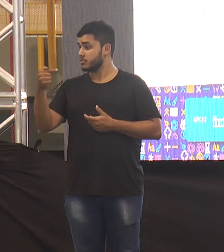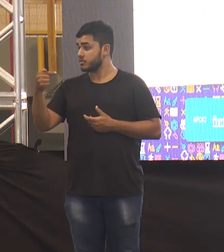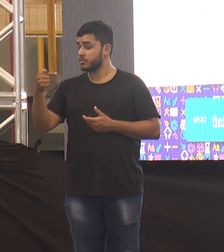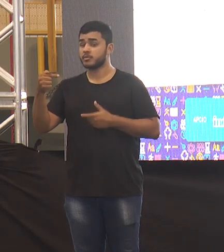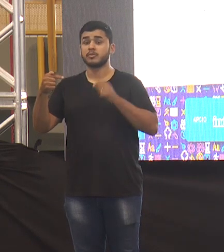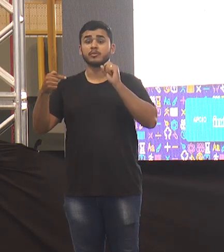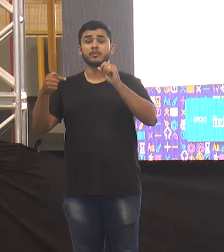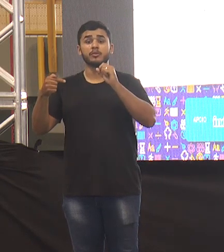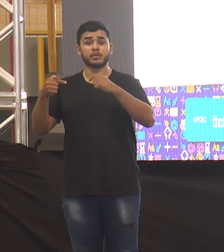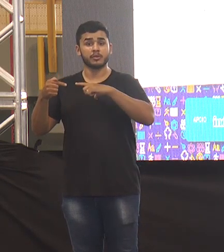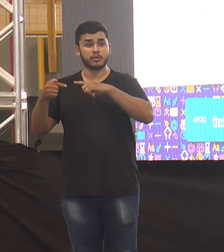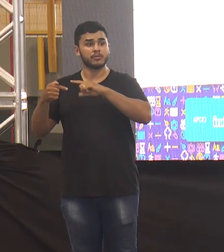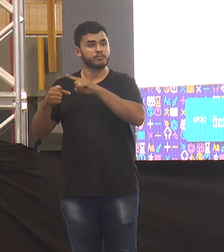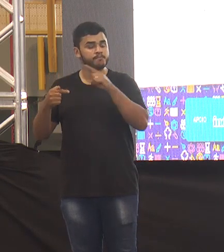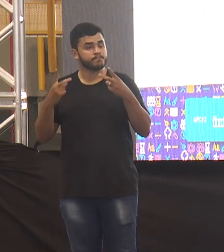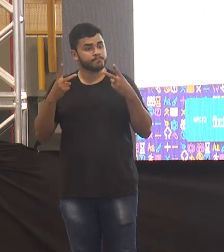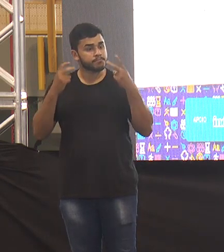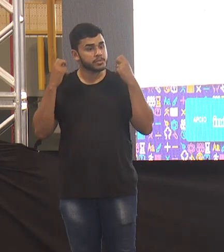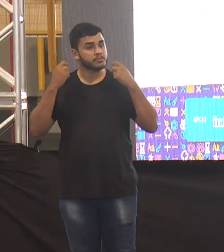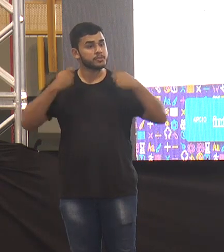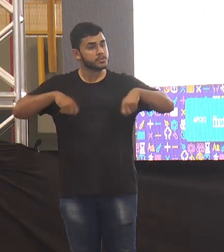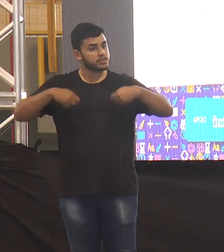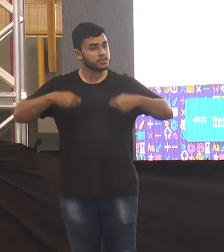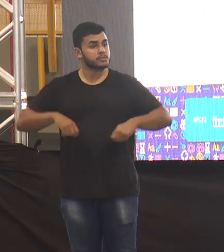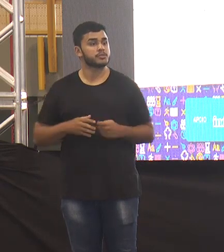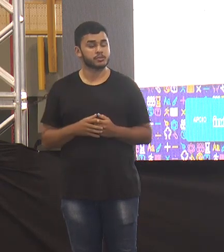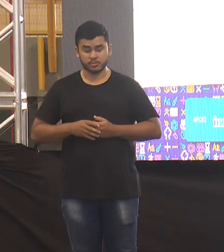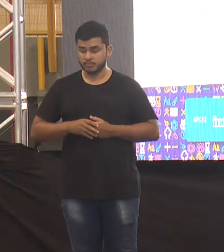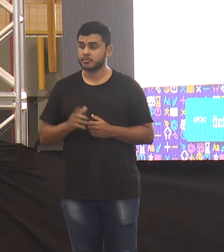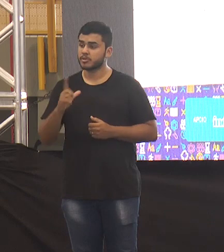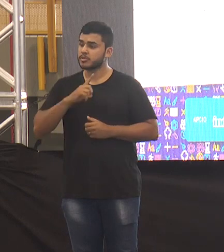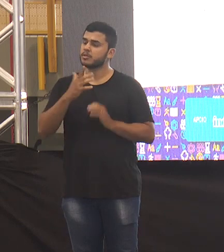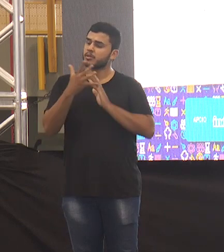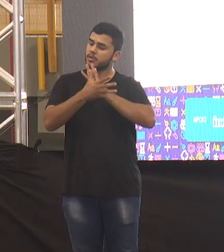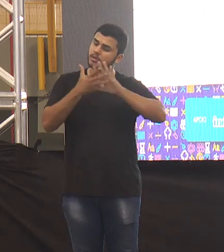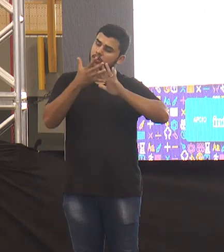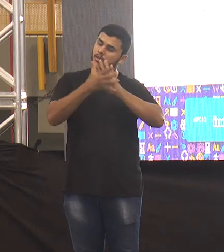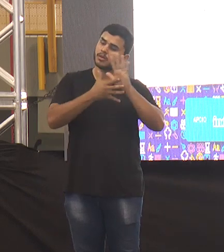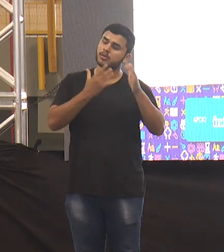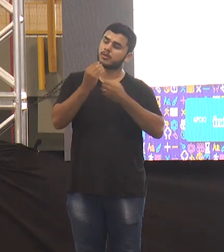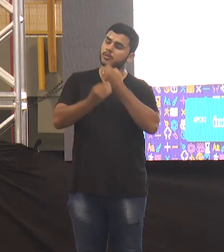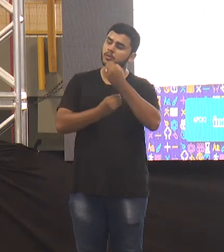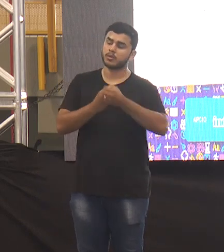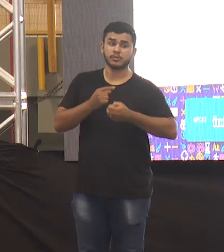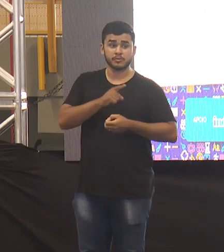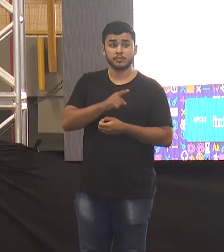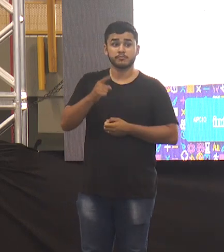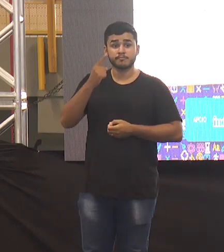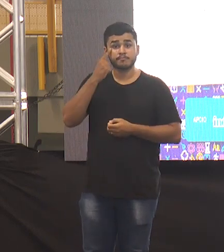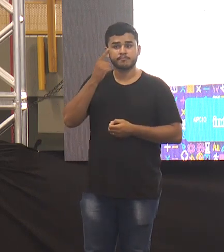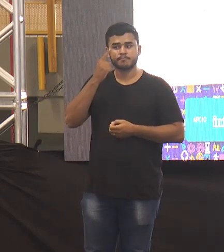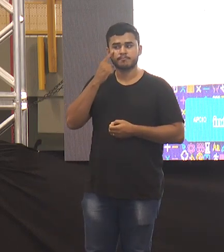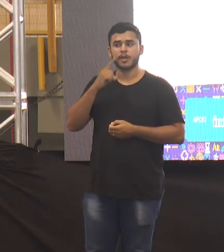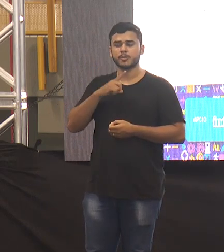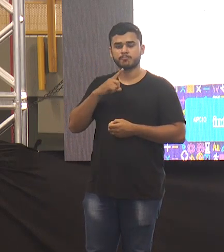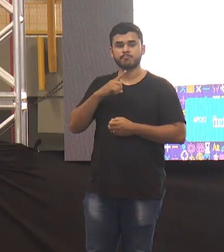que pede exatamente que você perceba, num texto, a herança de outra